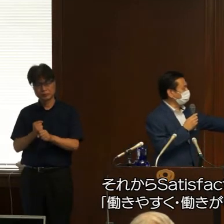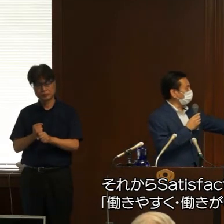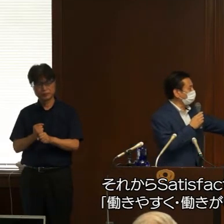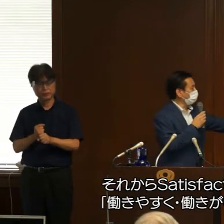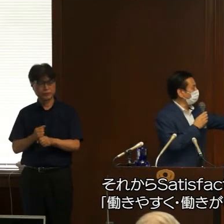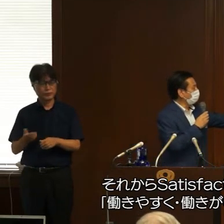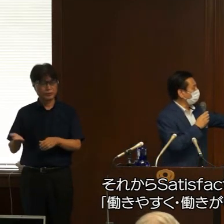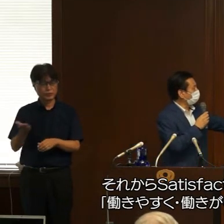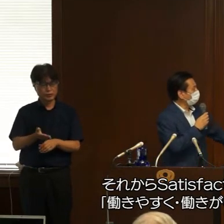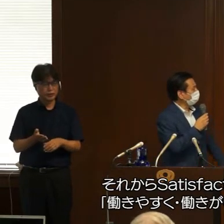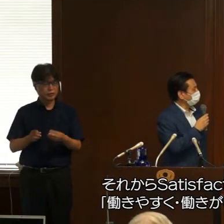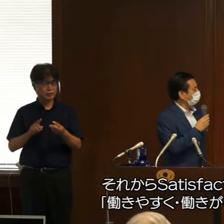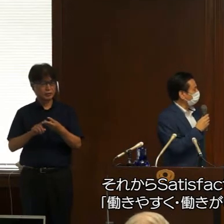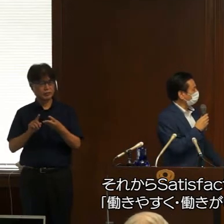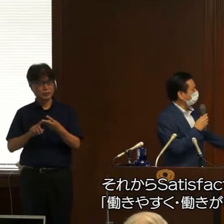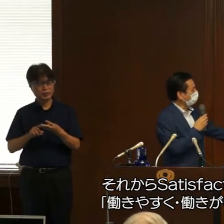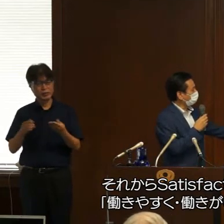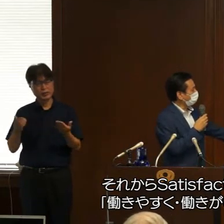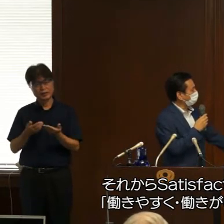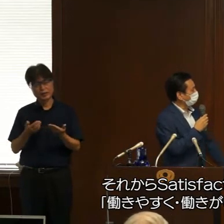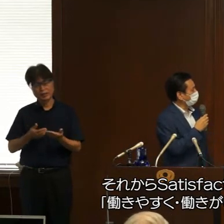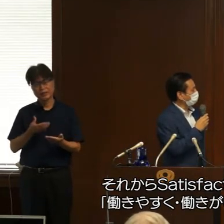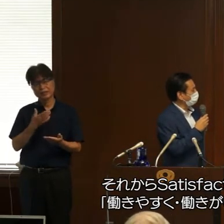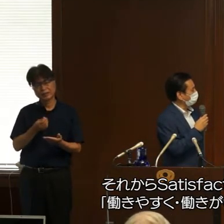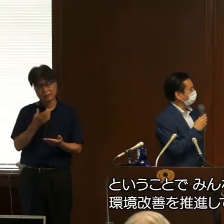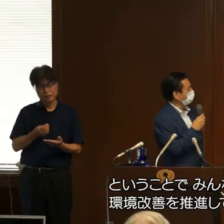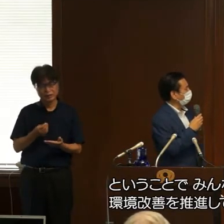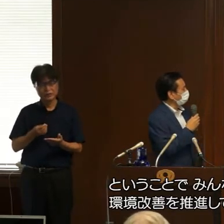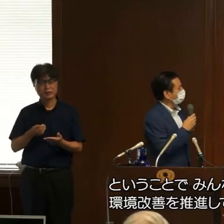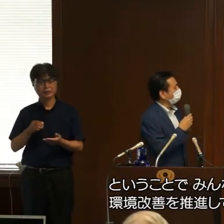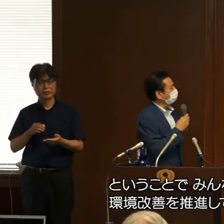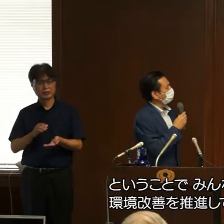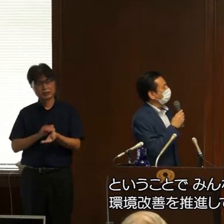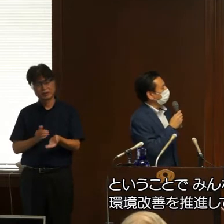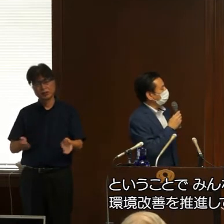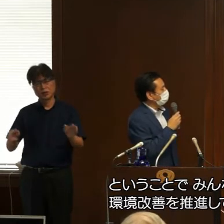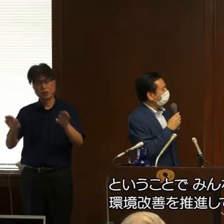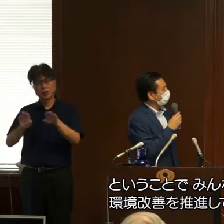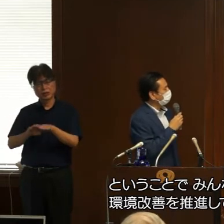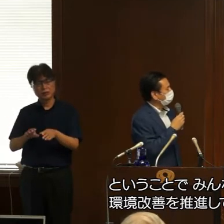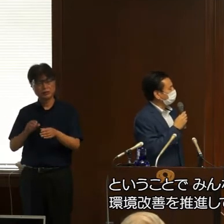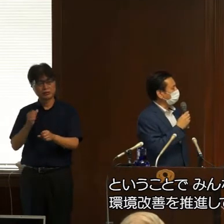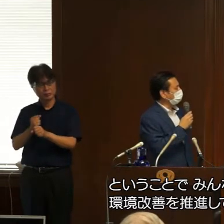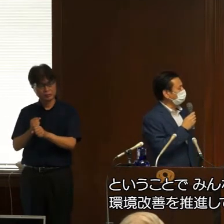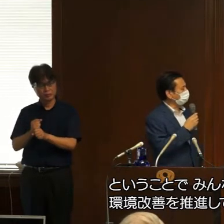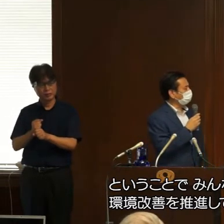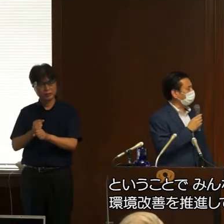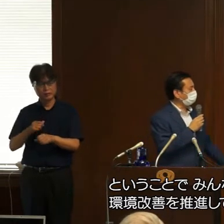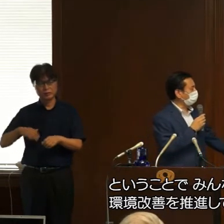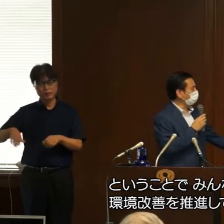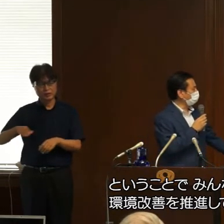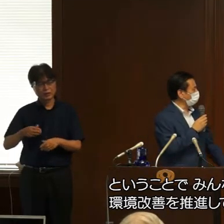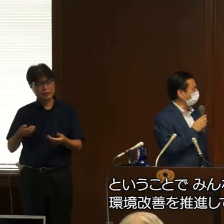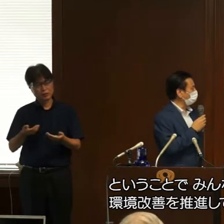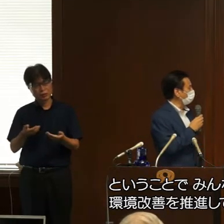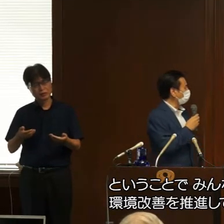からサティスファクション、働きやすく働きがいのある医療機関へということで、みんなが働きたいと思うような環境改